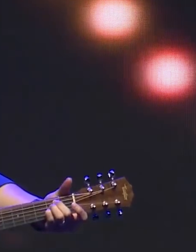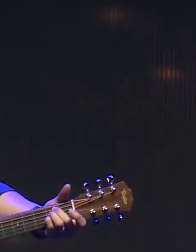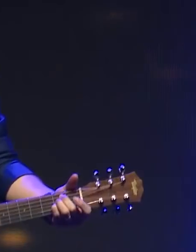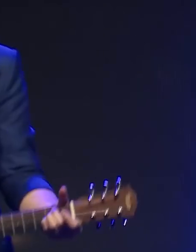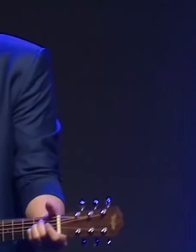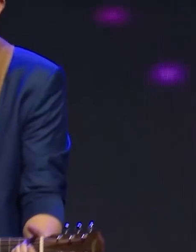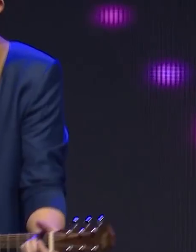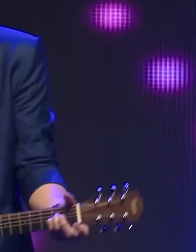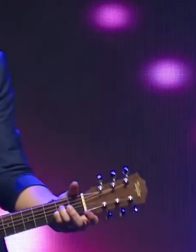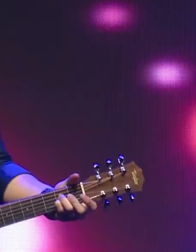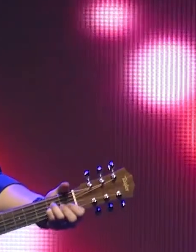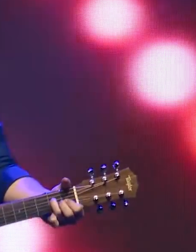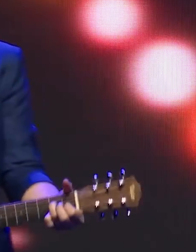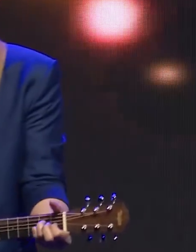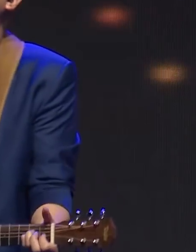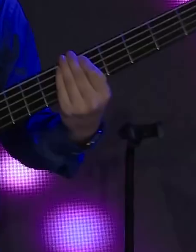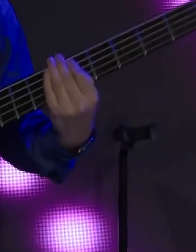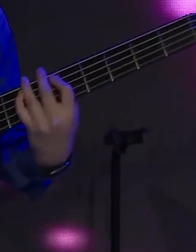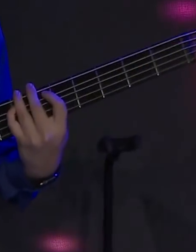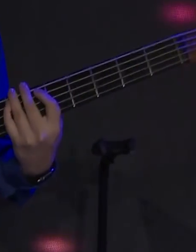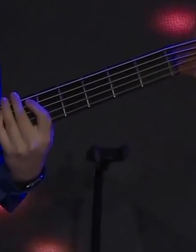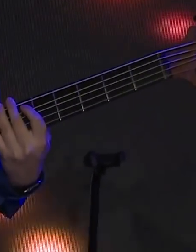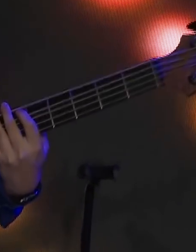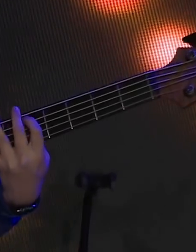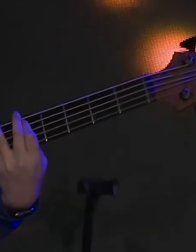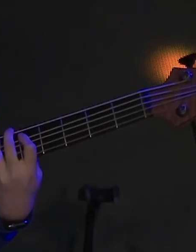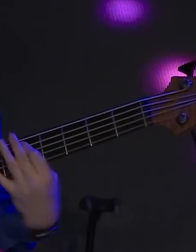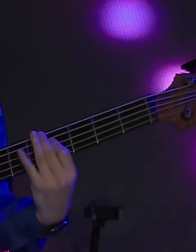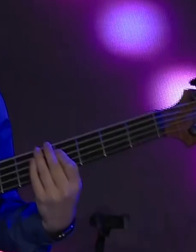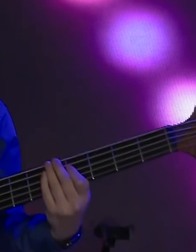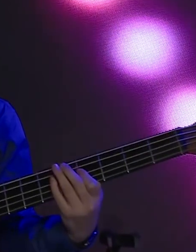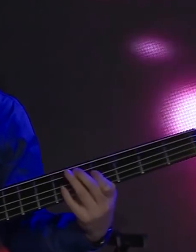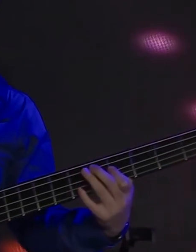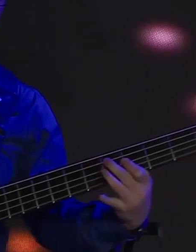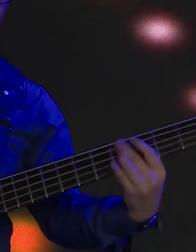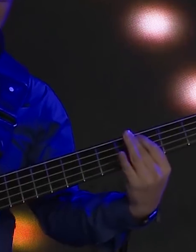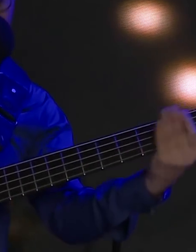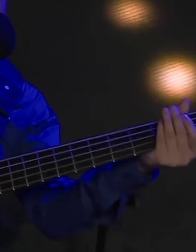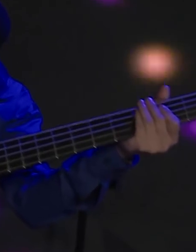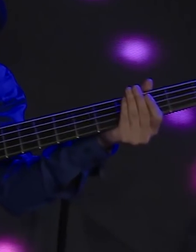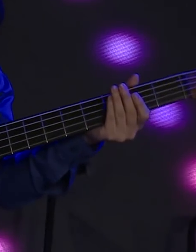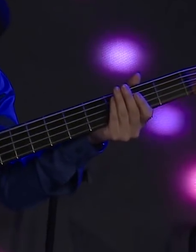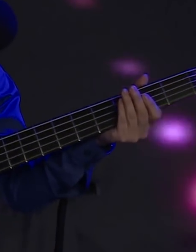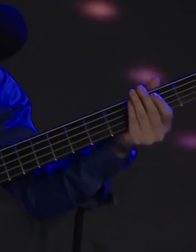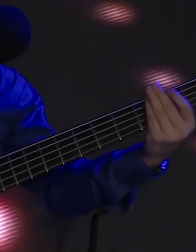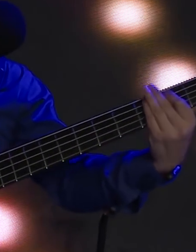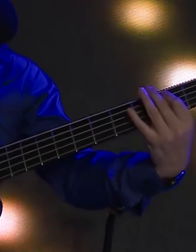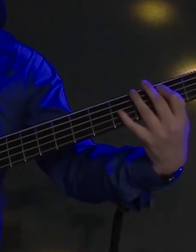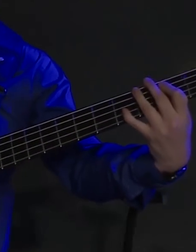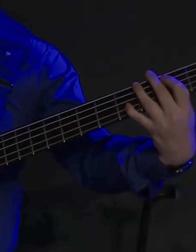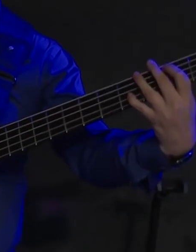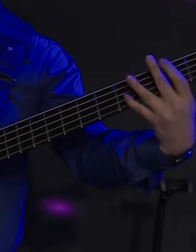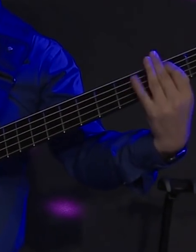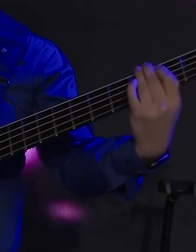Hallelujah. La la la la la la la la la la